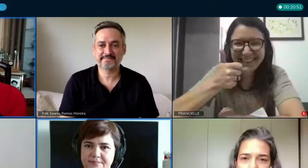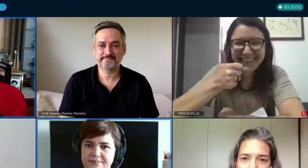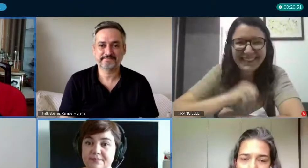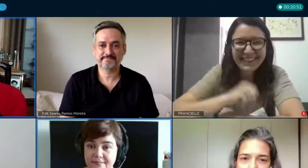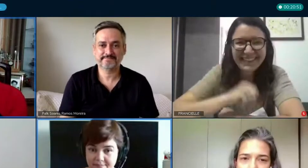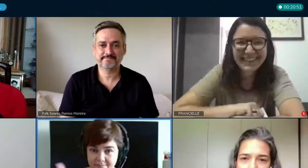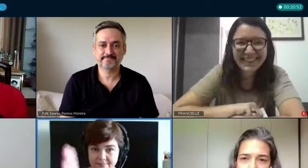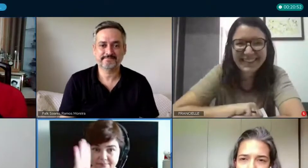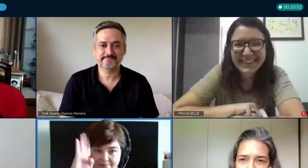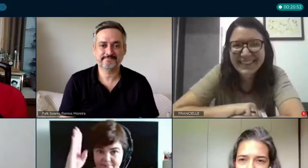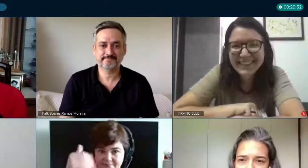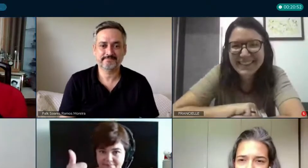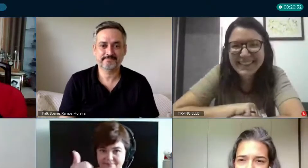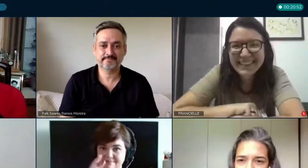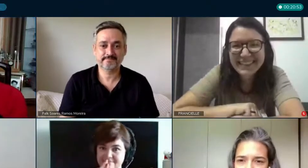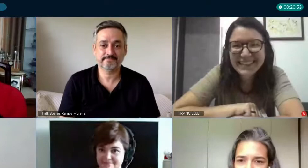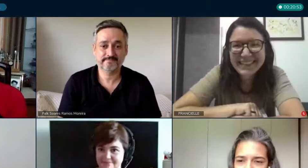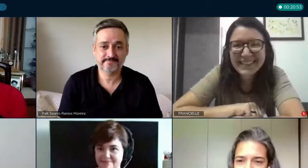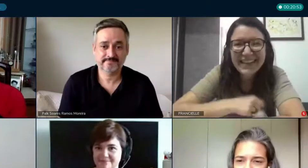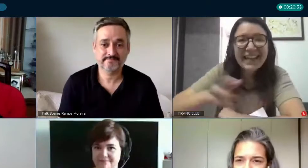Falk.